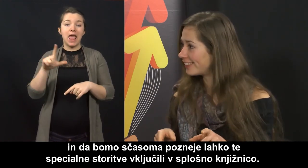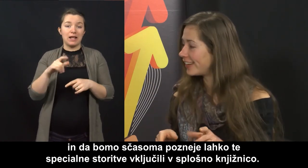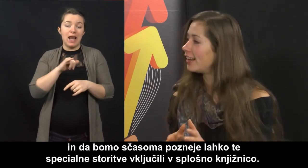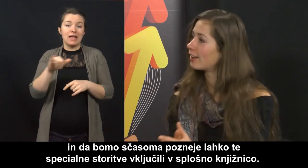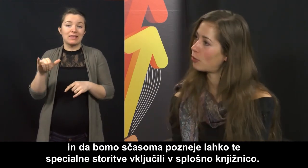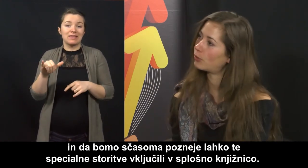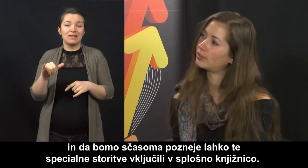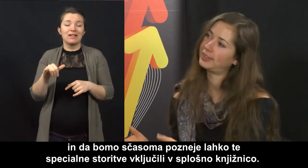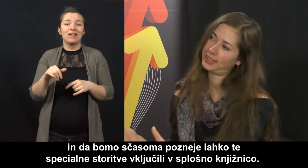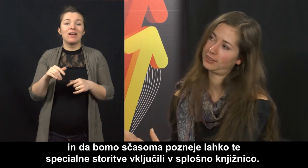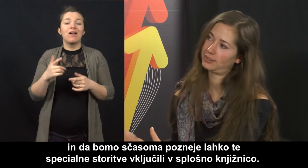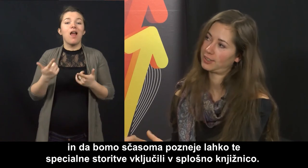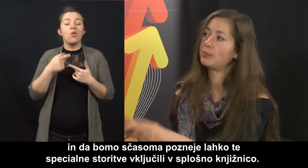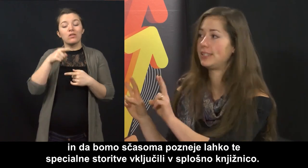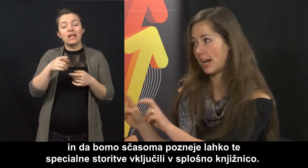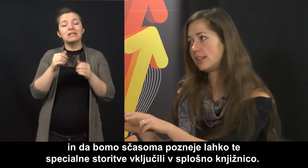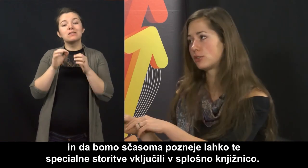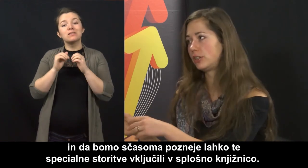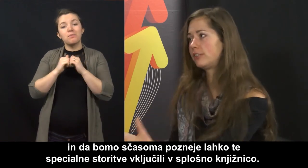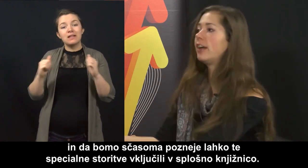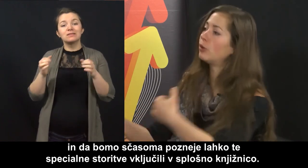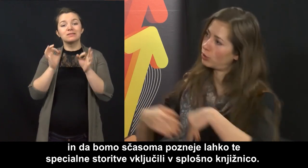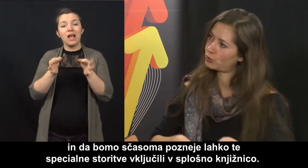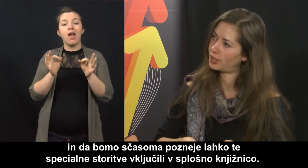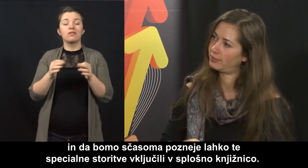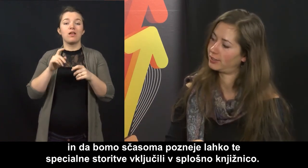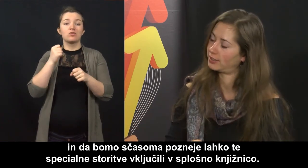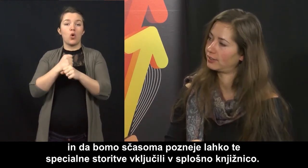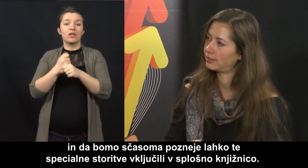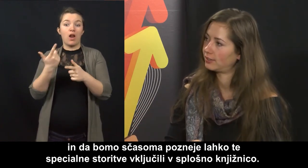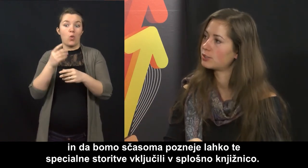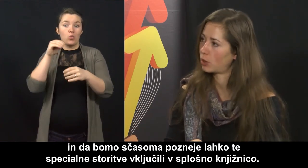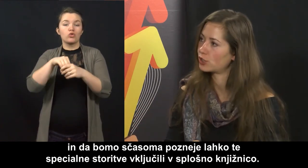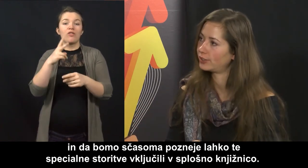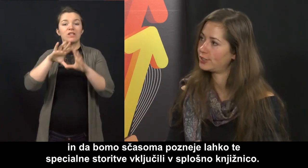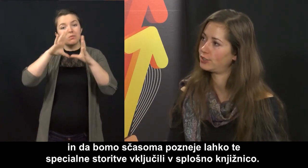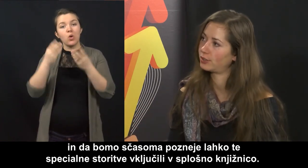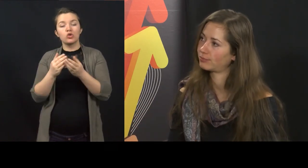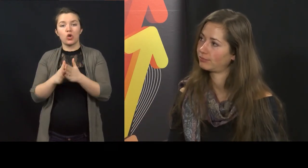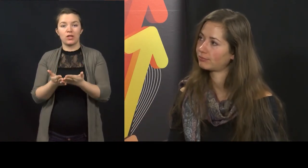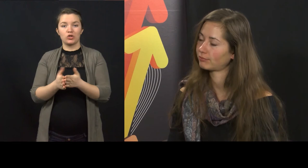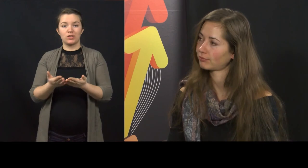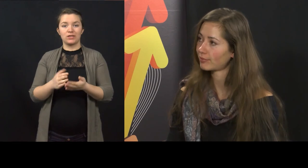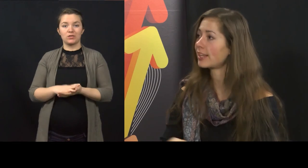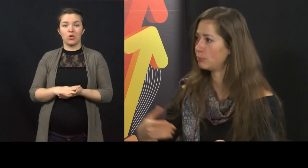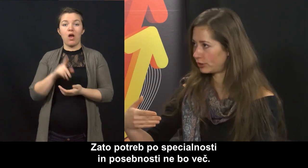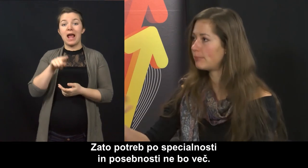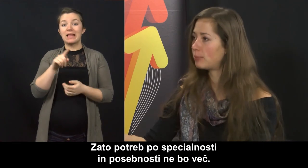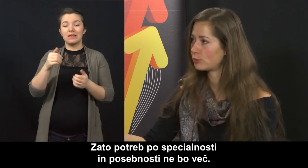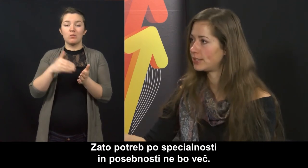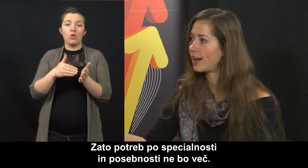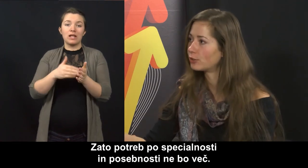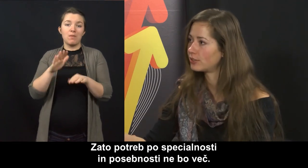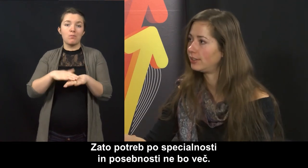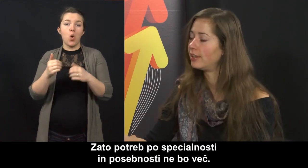let, lahko te specialne storitve vključili v splošno knjižnico. In potrebe